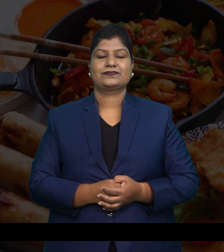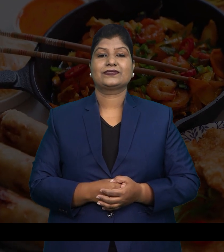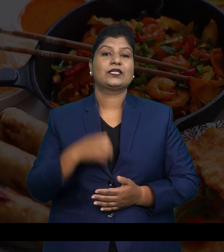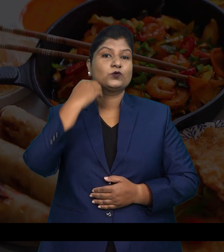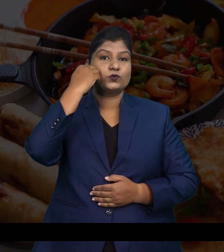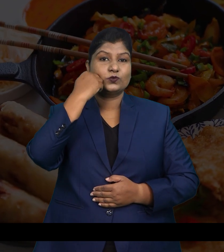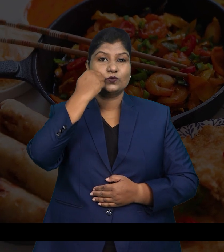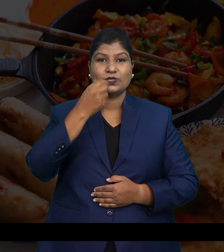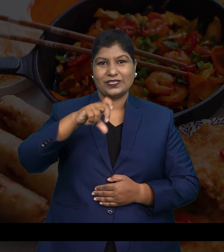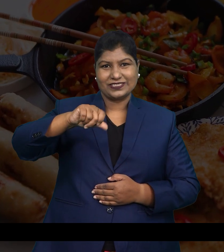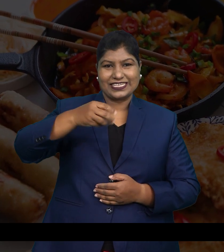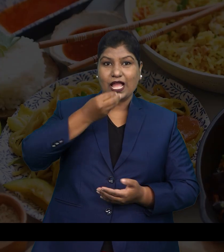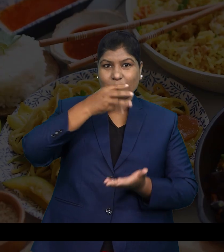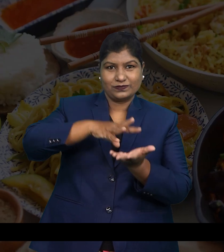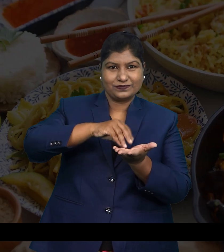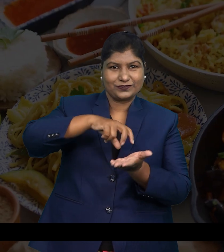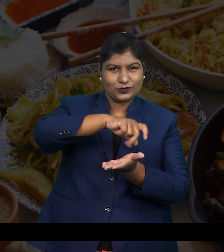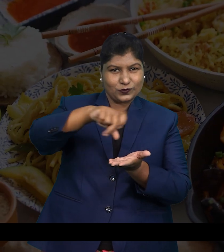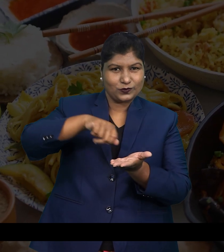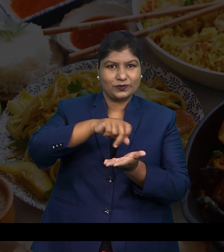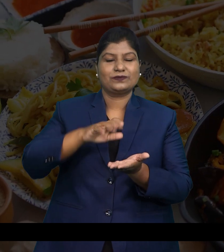आंबट भात,